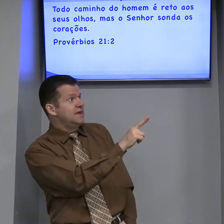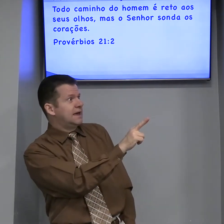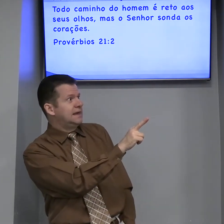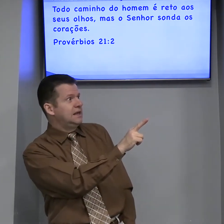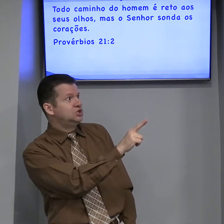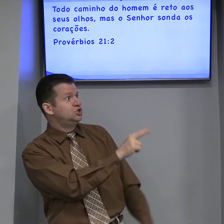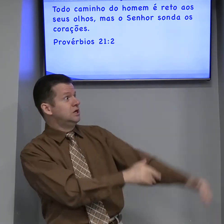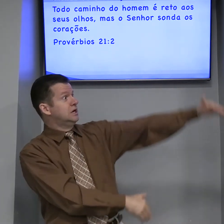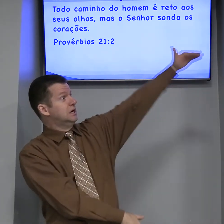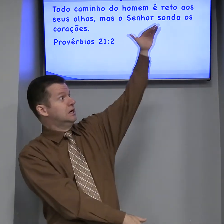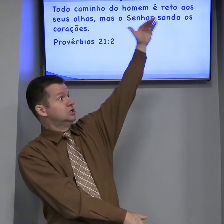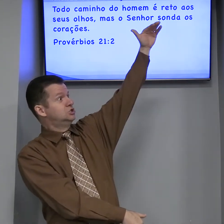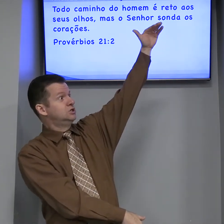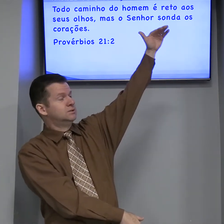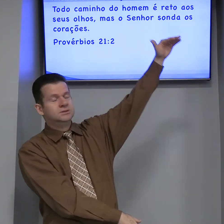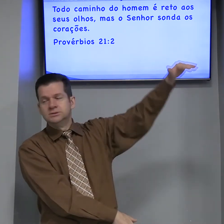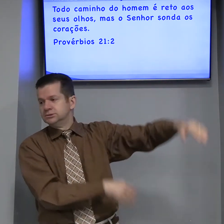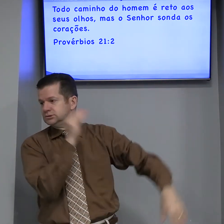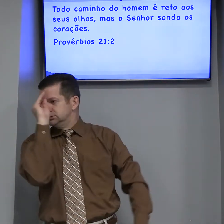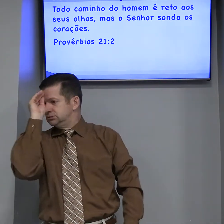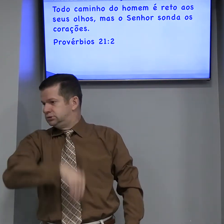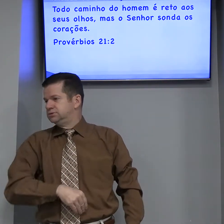Via aquele gigante.